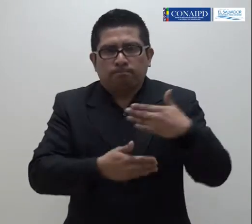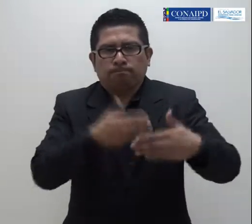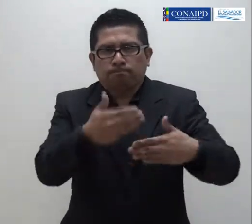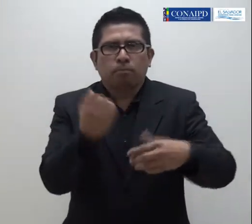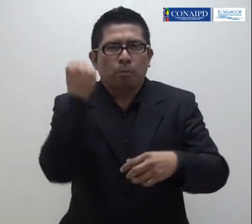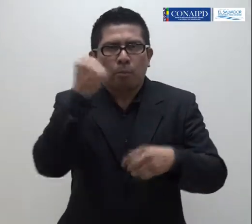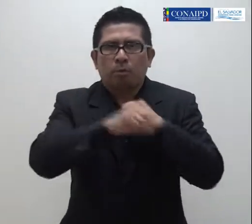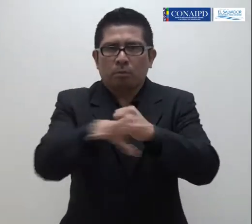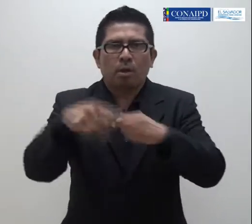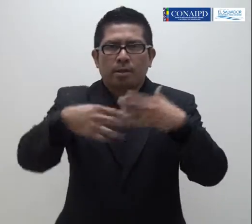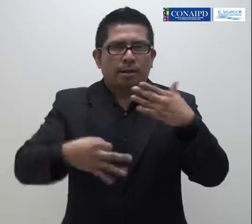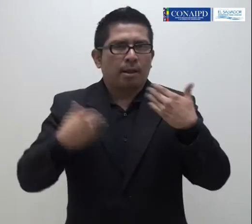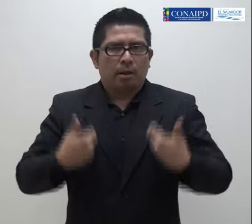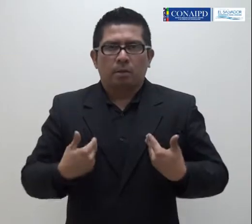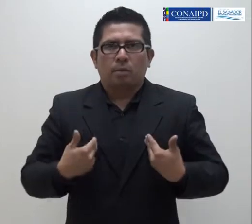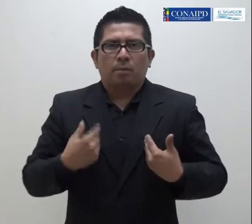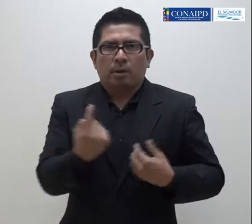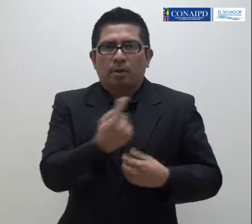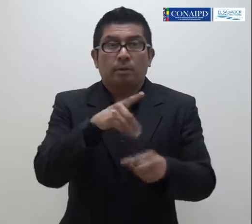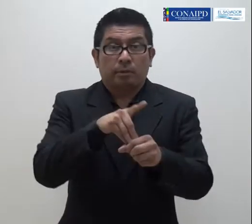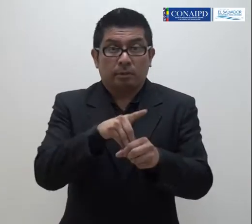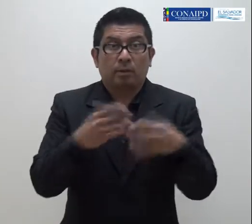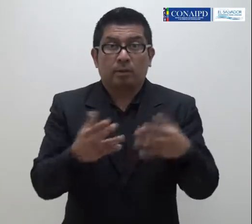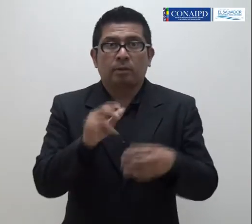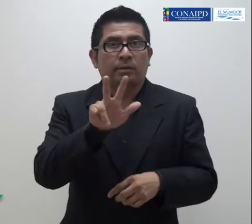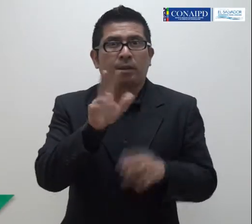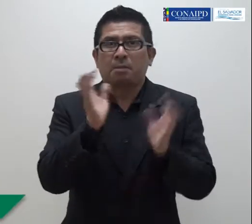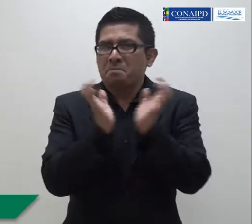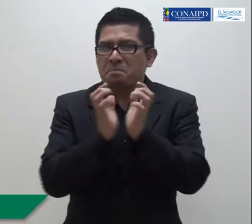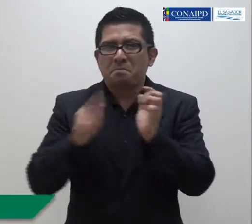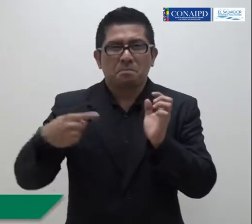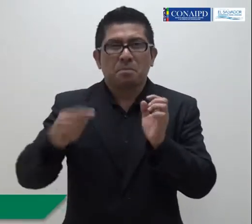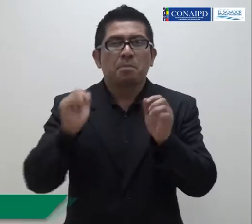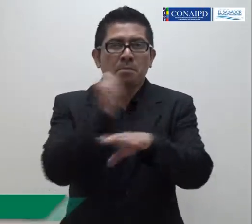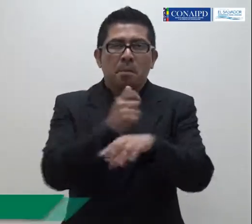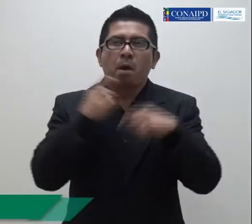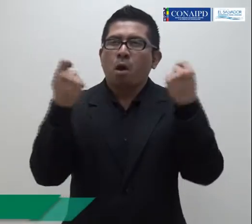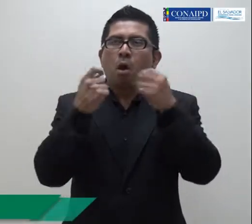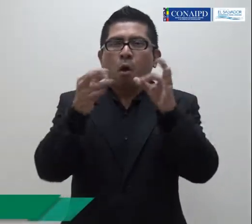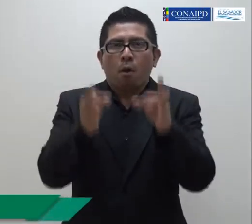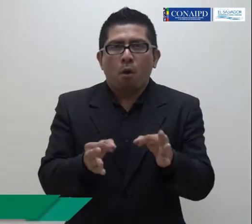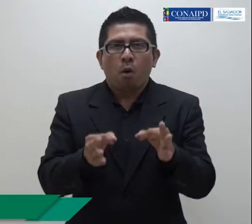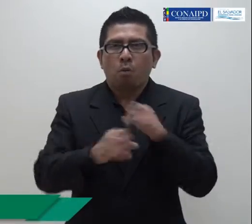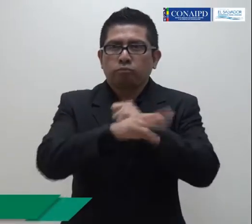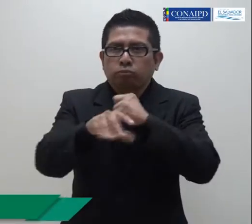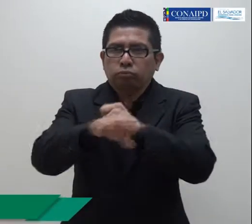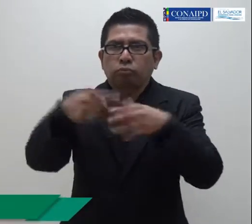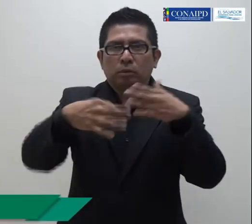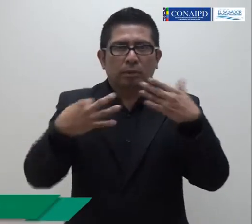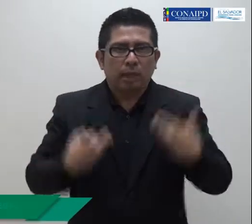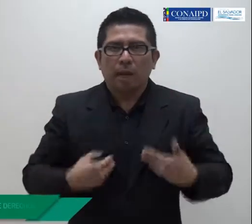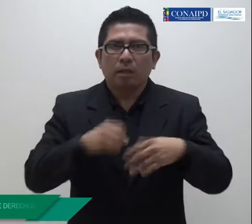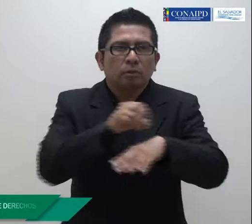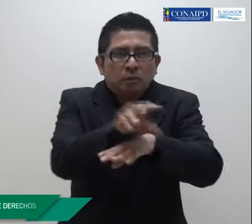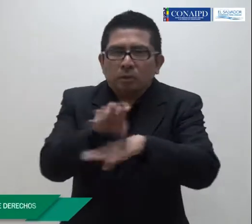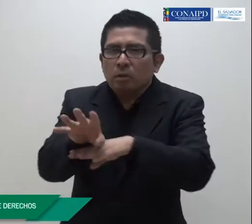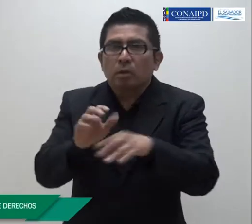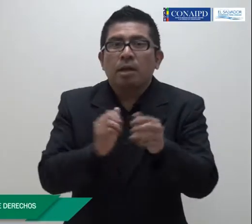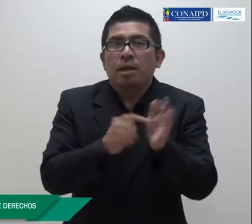de las personas con discapacidad, por lo que cada 3 de mayo se hace un evento oficial en donde se promueve derechos y se destaca avances como creación